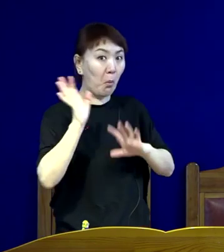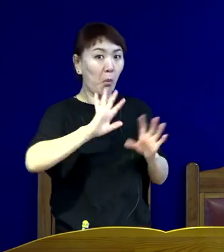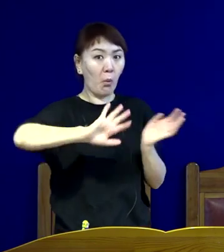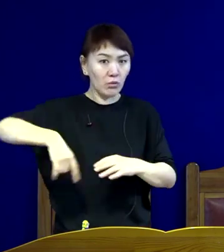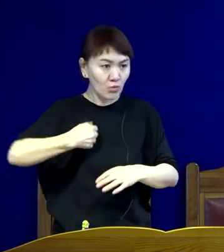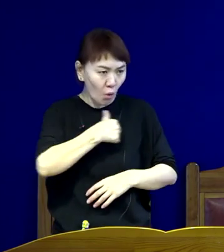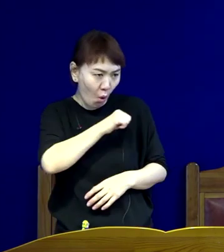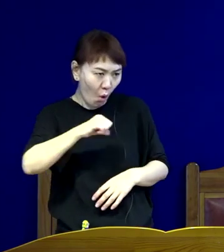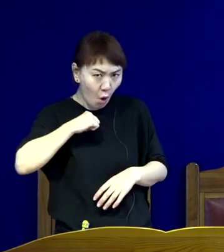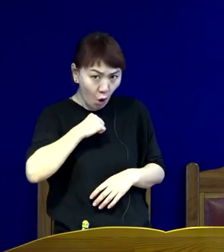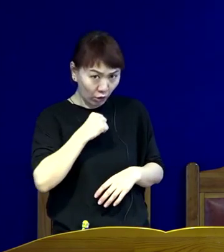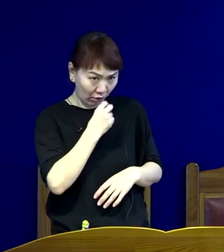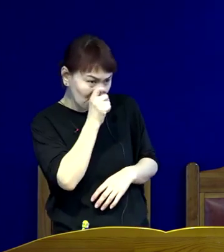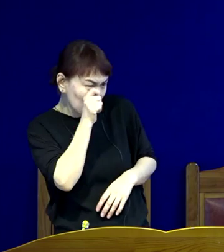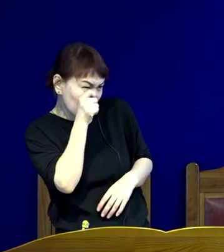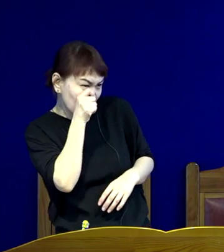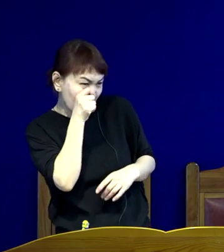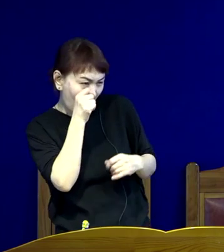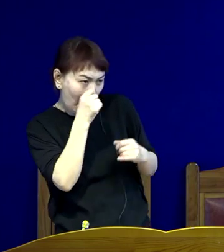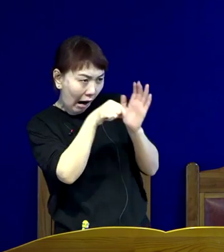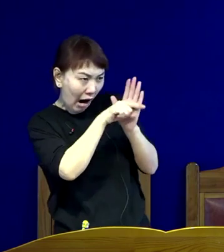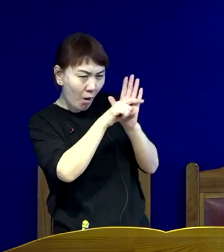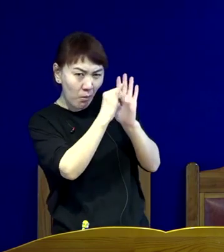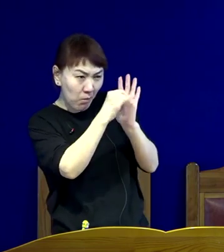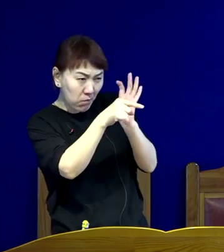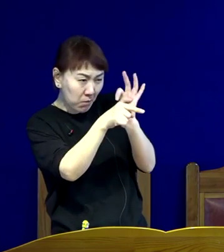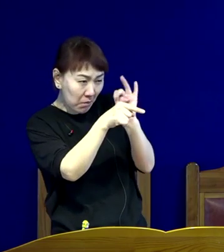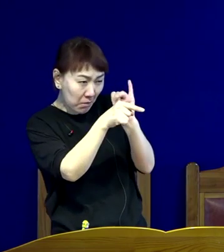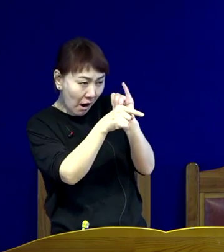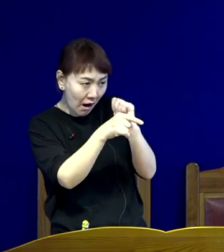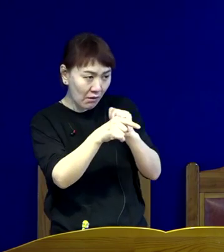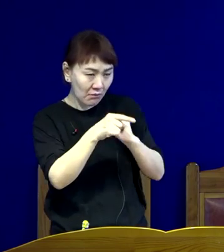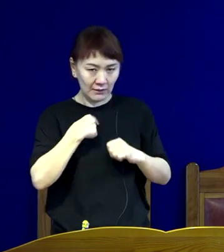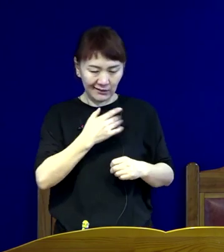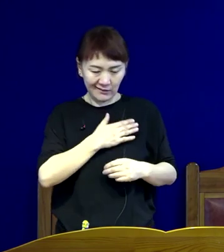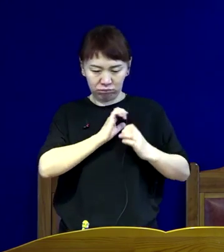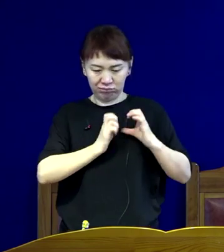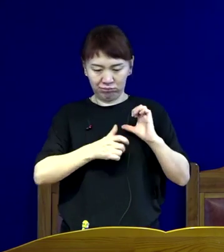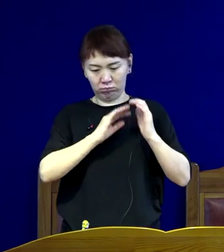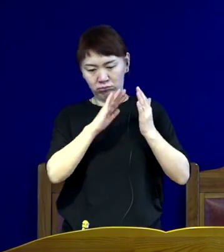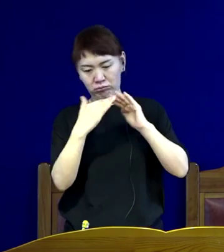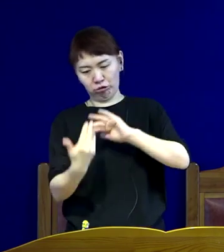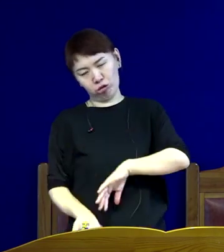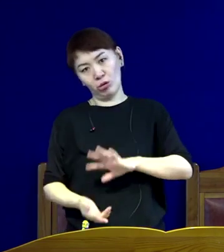унахад хүрдэг. Тэгэхээр эхлээд хэлхийг хүсэж байгаа үг